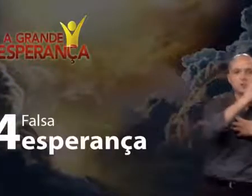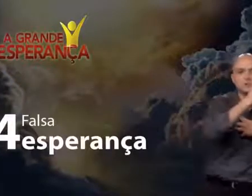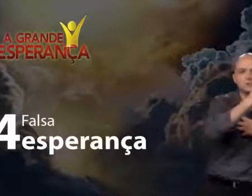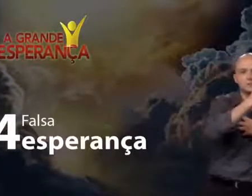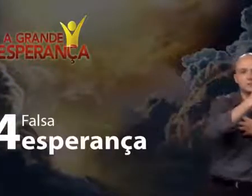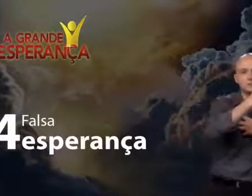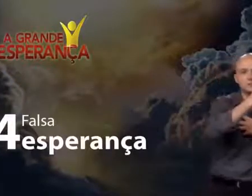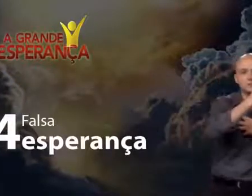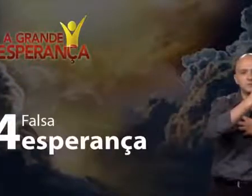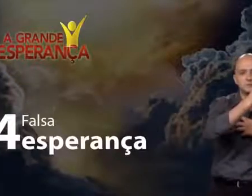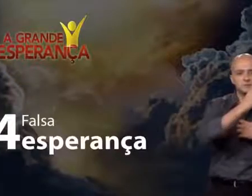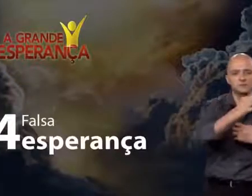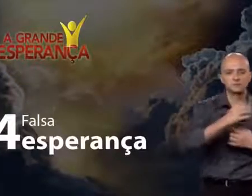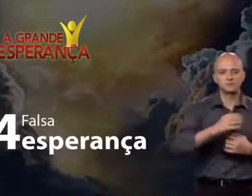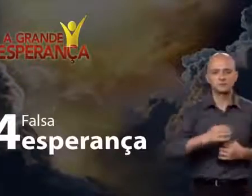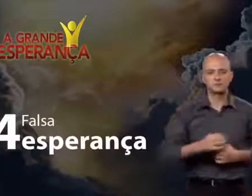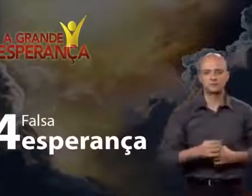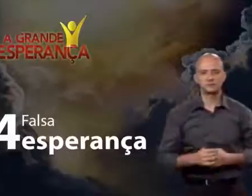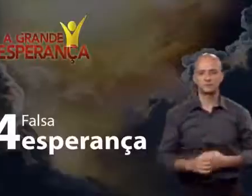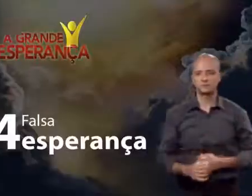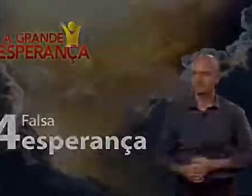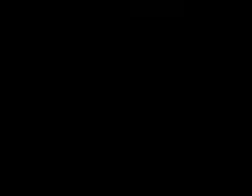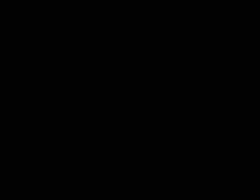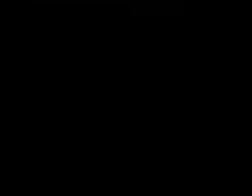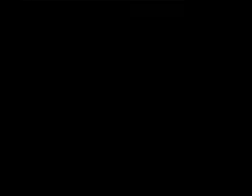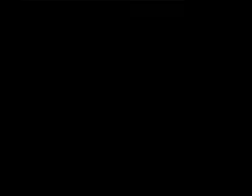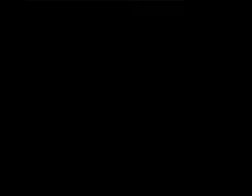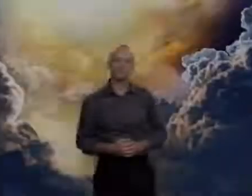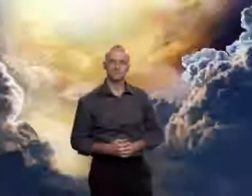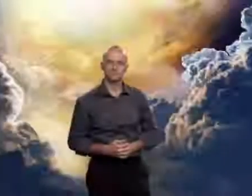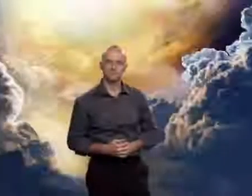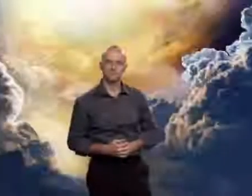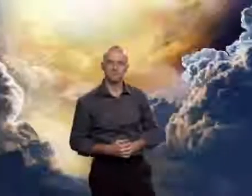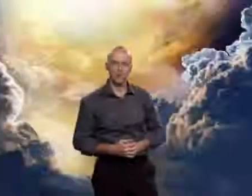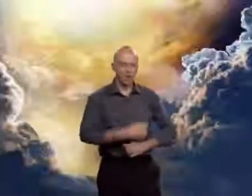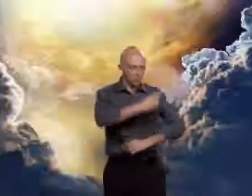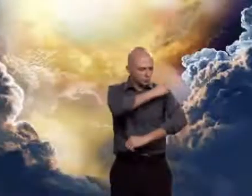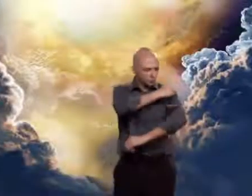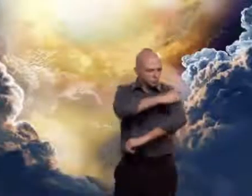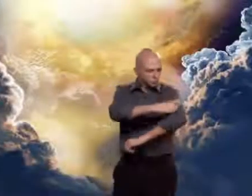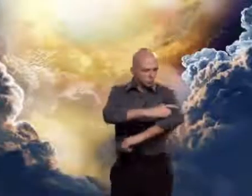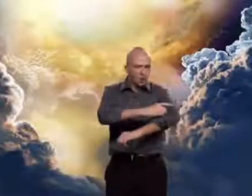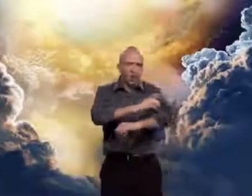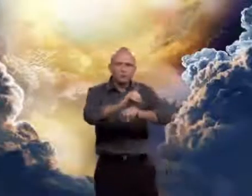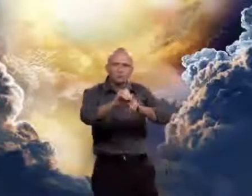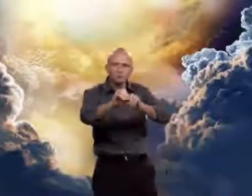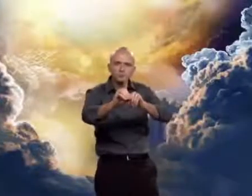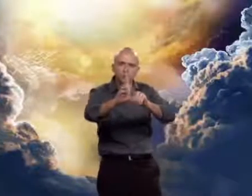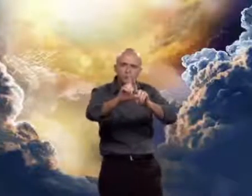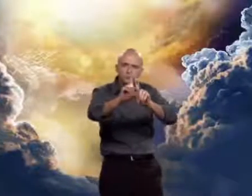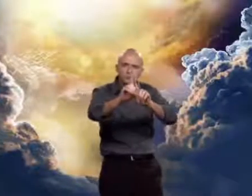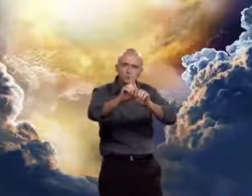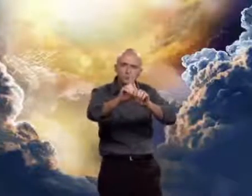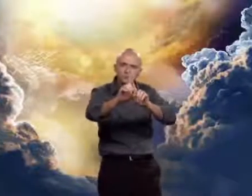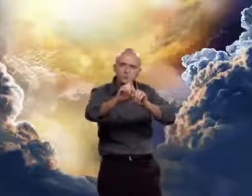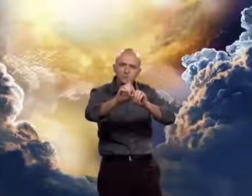Capítulo 4. Falsa esperança. A doutrina da imortalidade da alma vinda da filosofia pagã substituiu